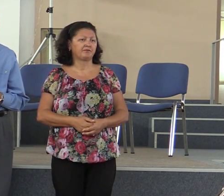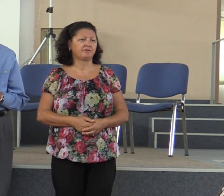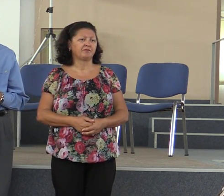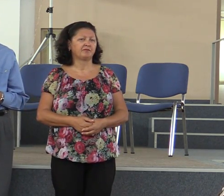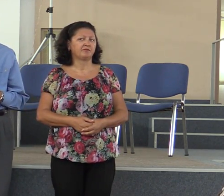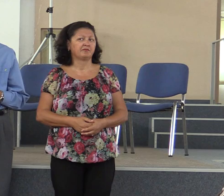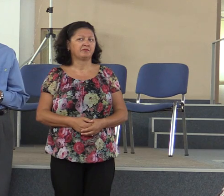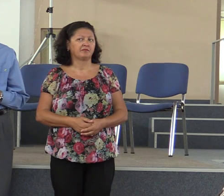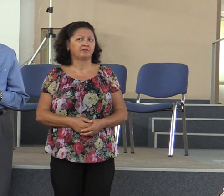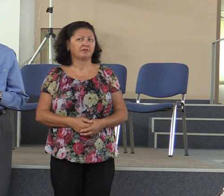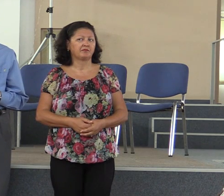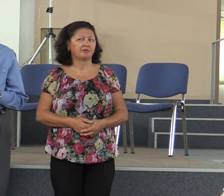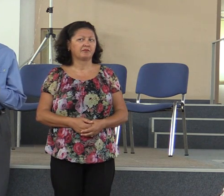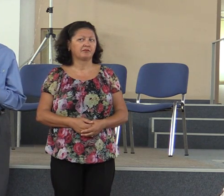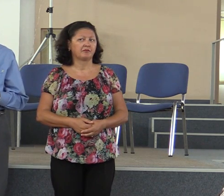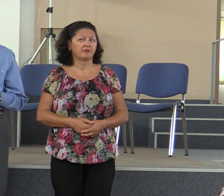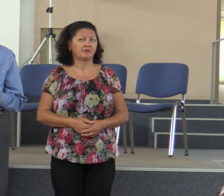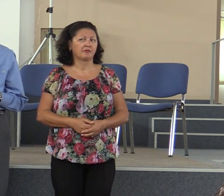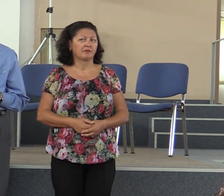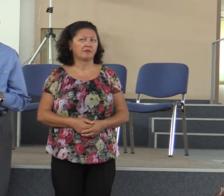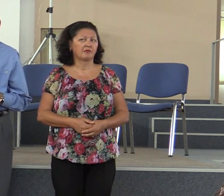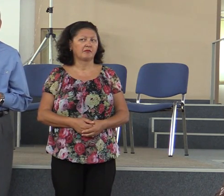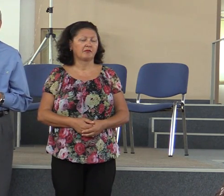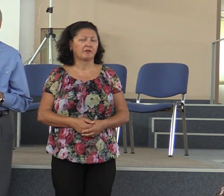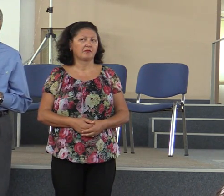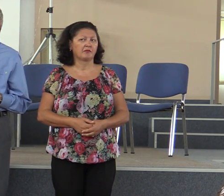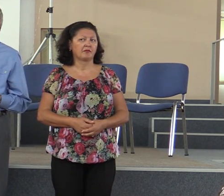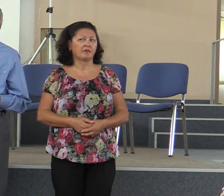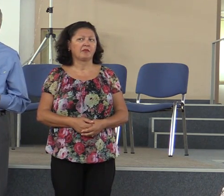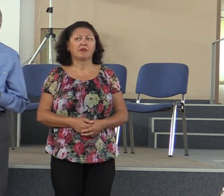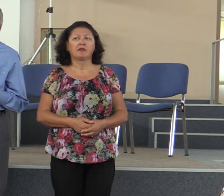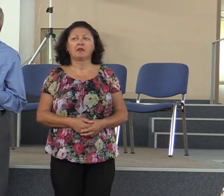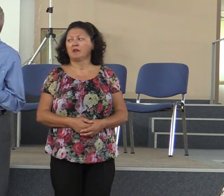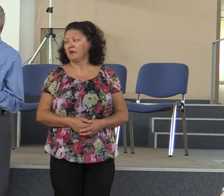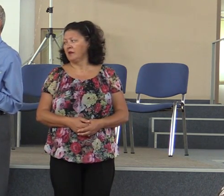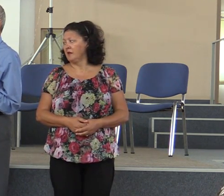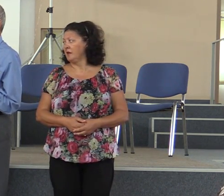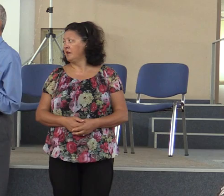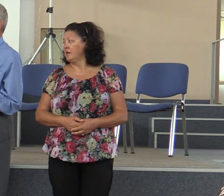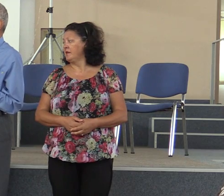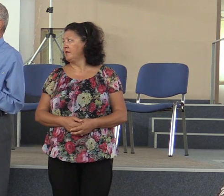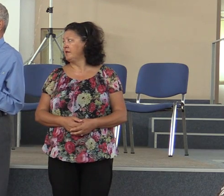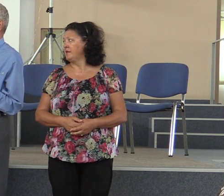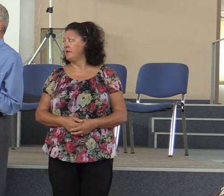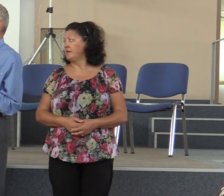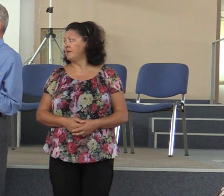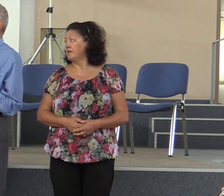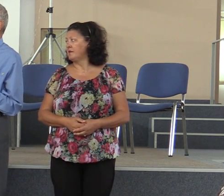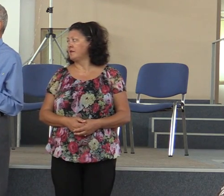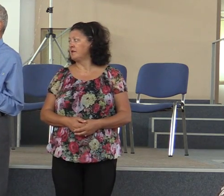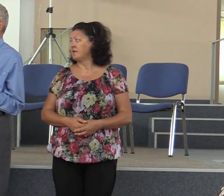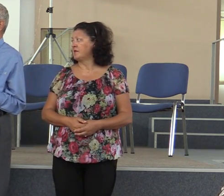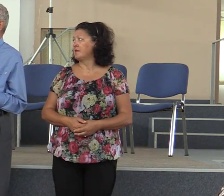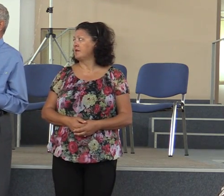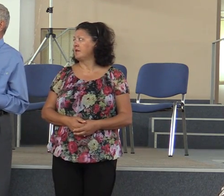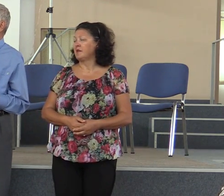for a minute?" Poți să citești ceva din ziarul acesta, să citești ceva din ziarul acesta pentru oamenii